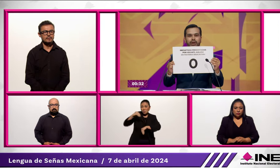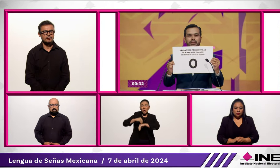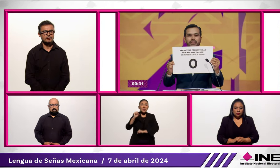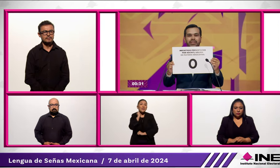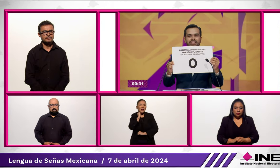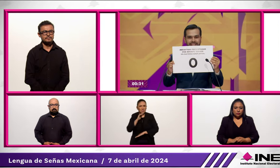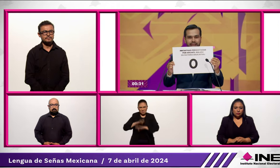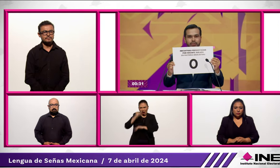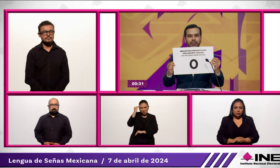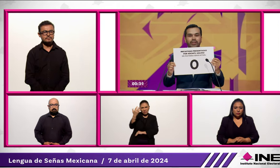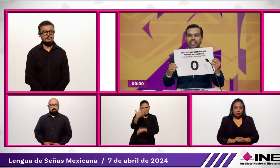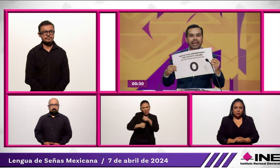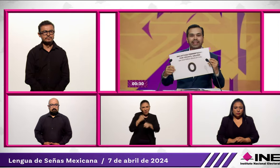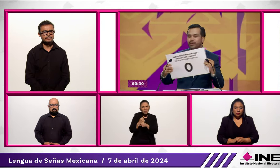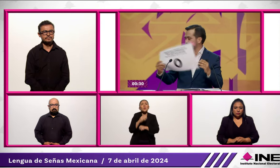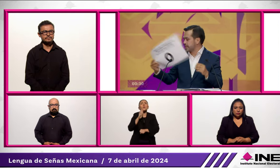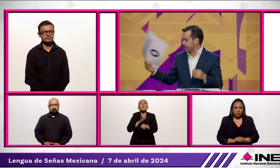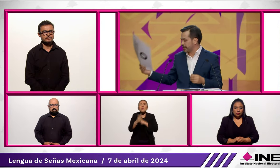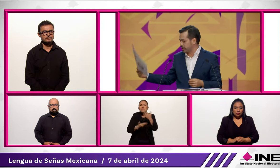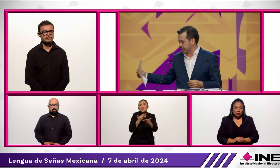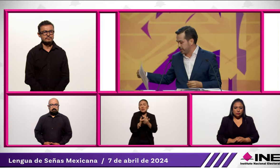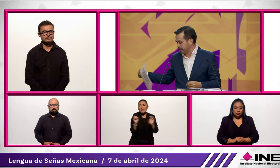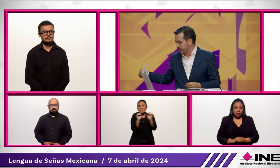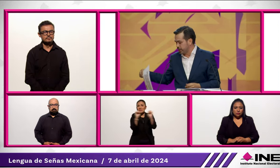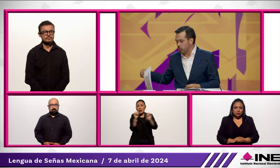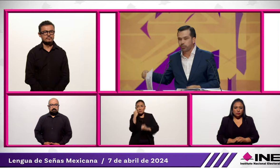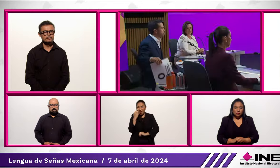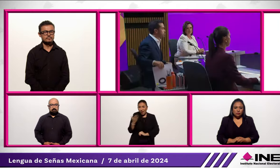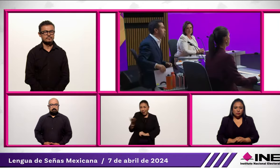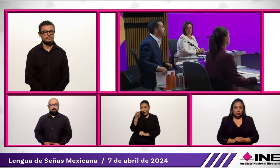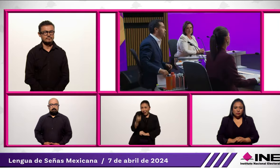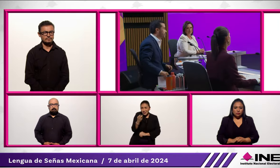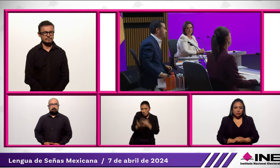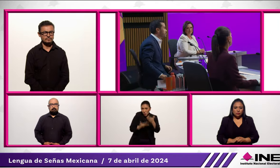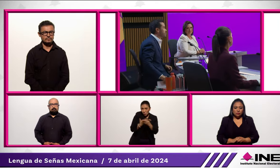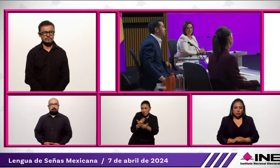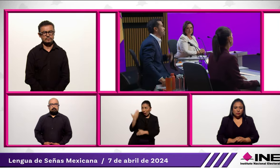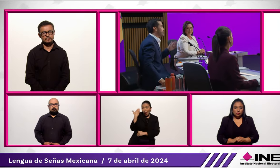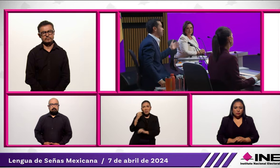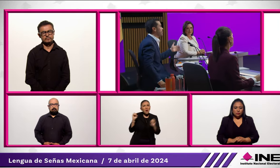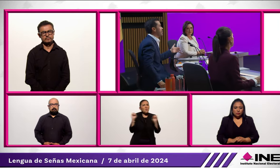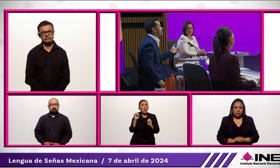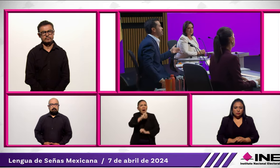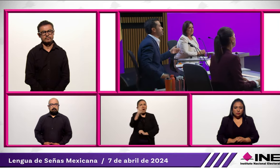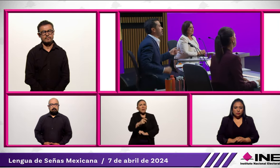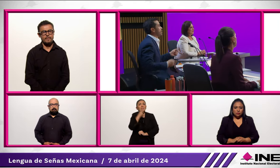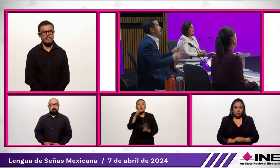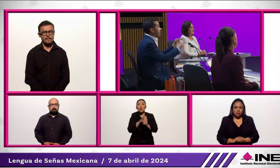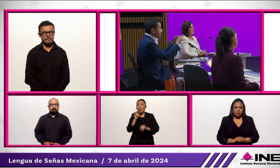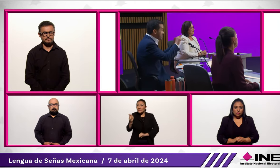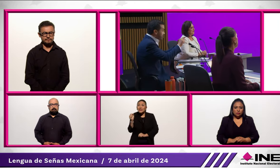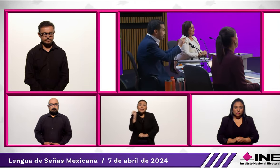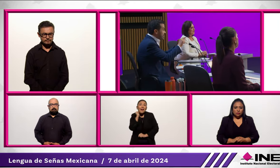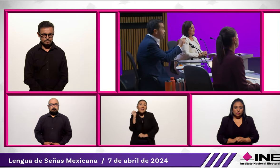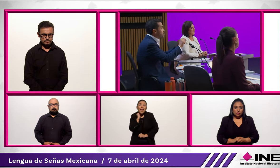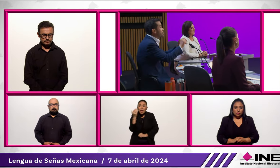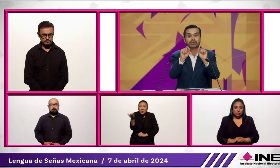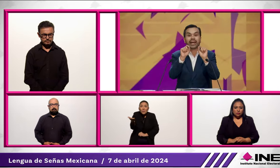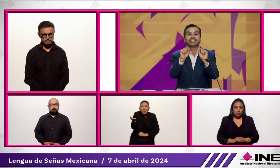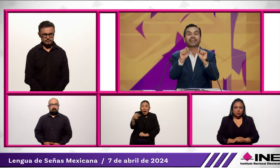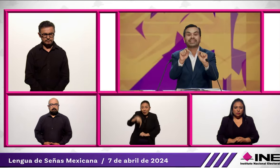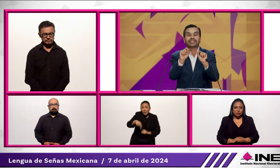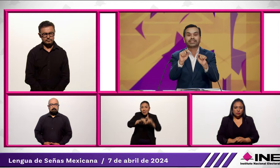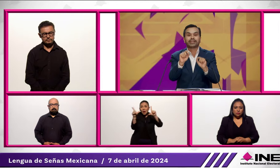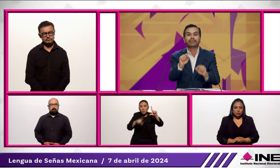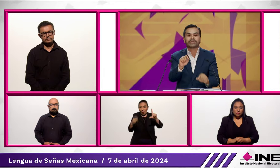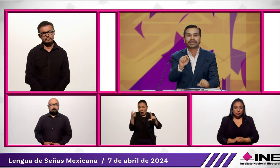Más de 5 años, cero. Nada de lo que está planteando aquí lo propuso en su momento como senadora de la República. Es la diferencia con nosotros.